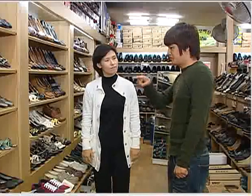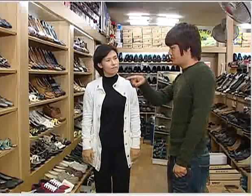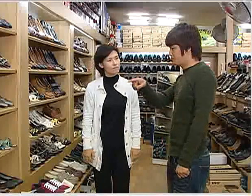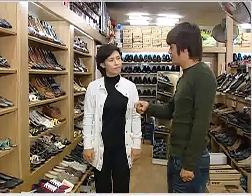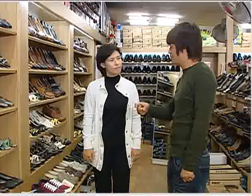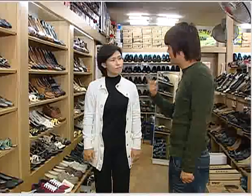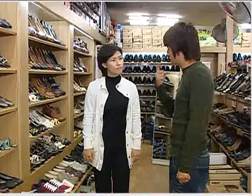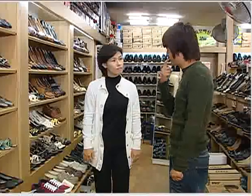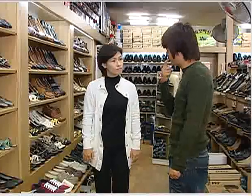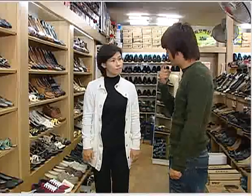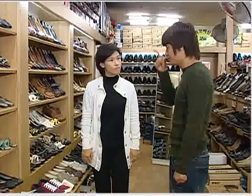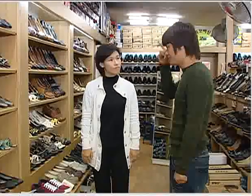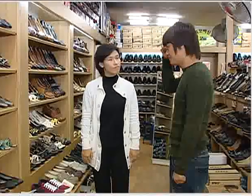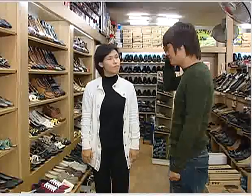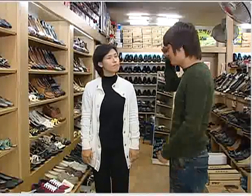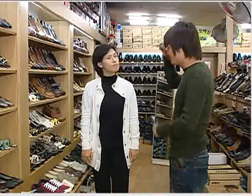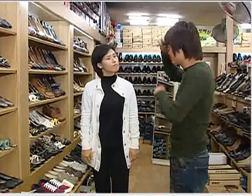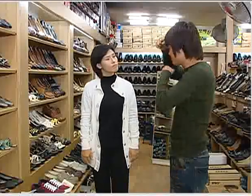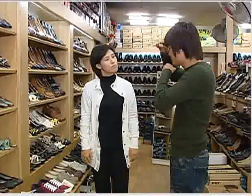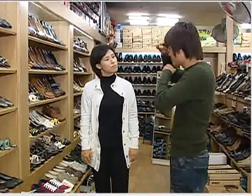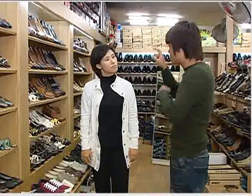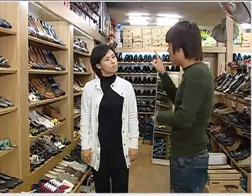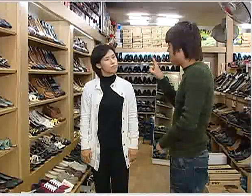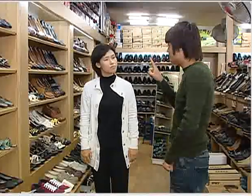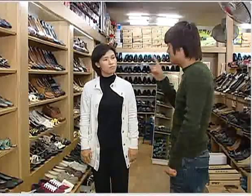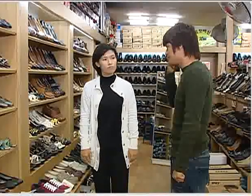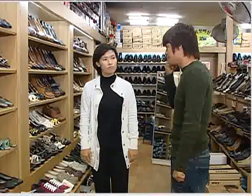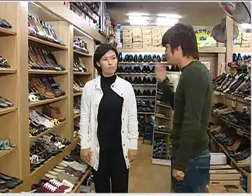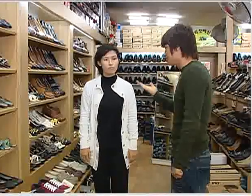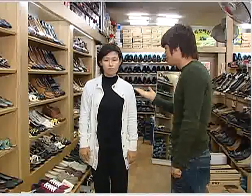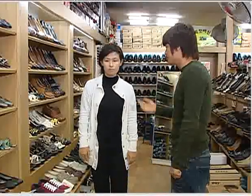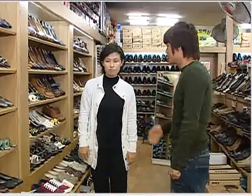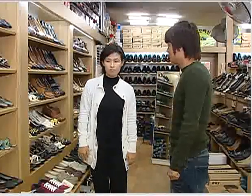이 흰색 구두는 어떨까요?